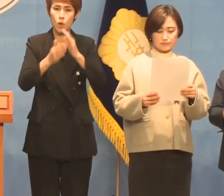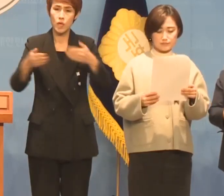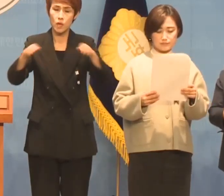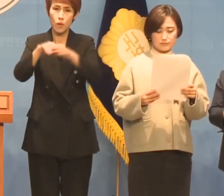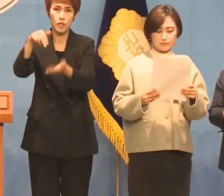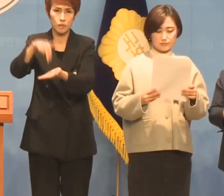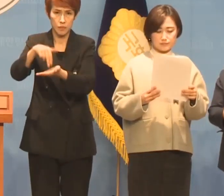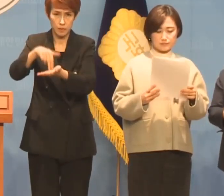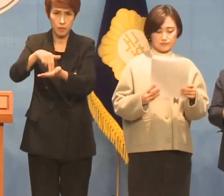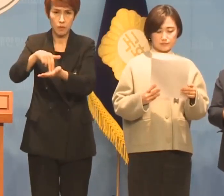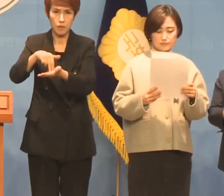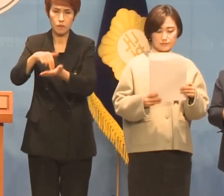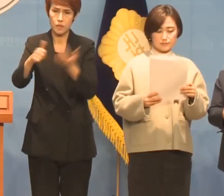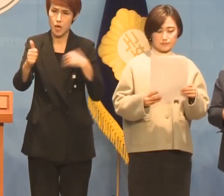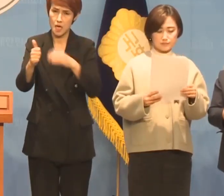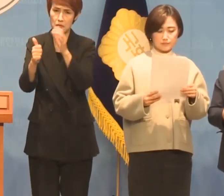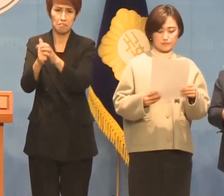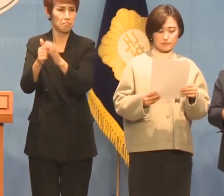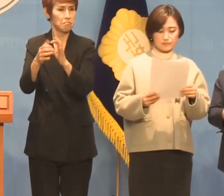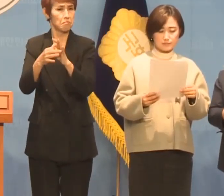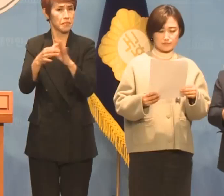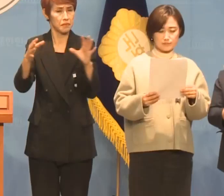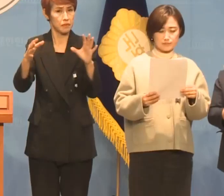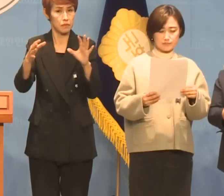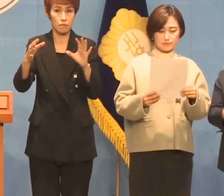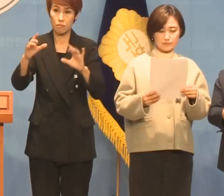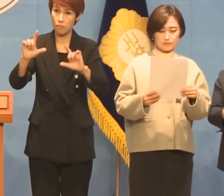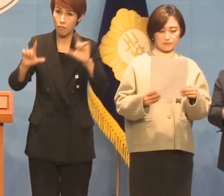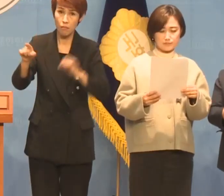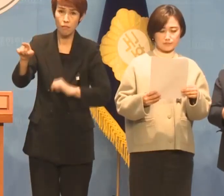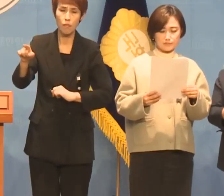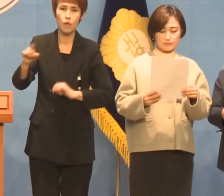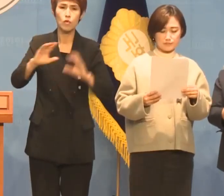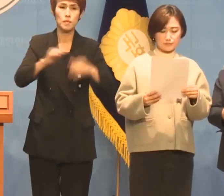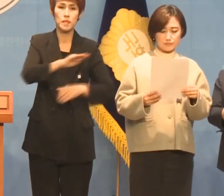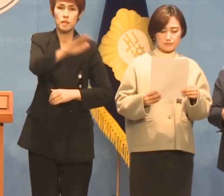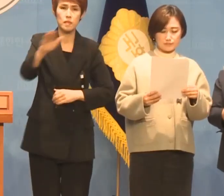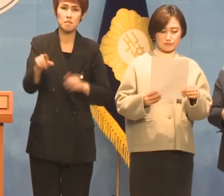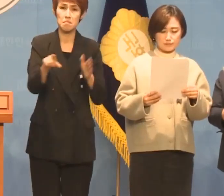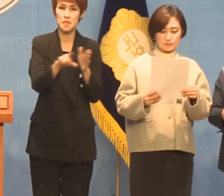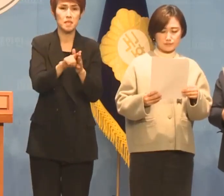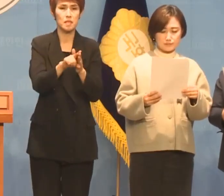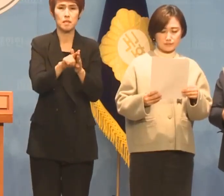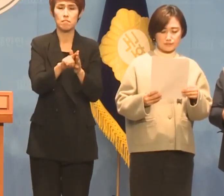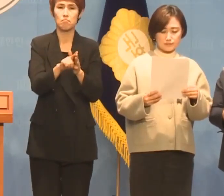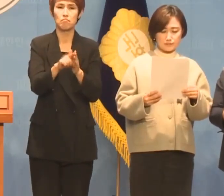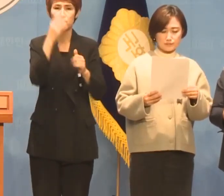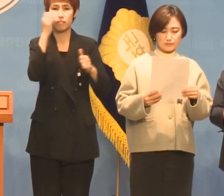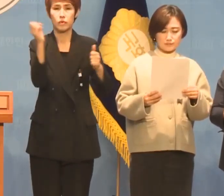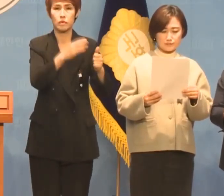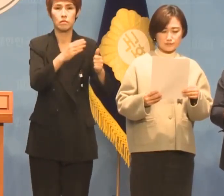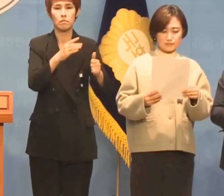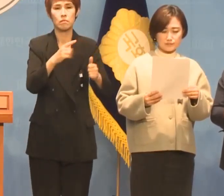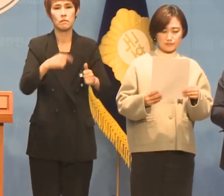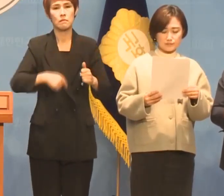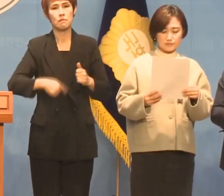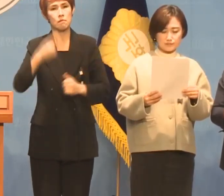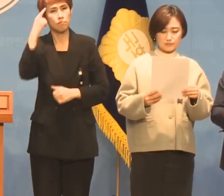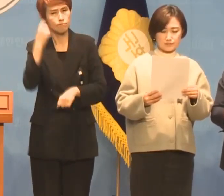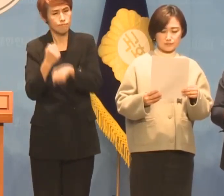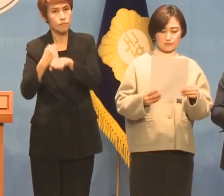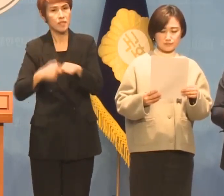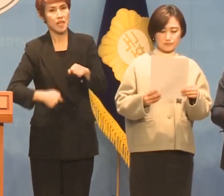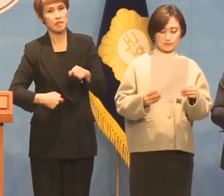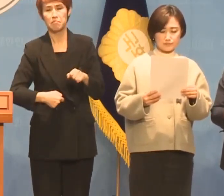공공기관으로서의 최소한의 책무조차 방기한 이번 사안은 국민의 신뢰를 저버리고 학문적 양심을 훼손한